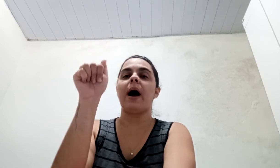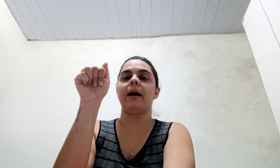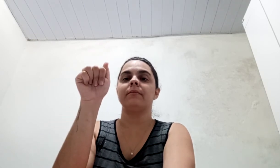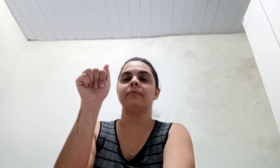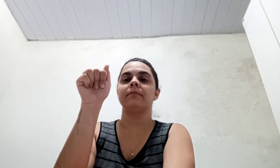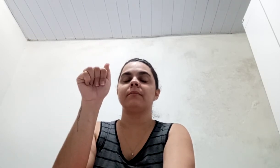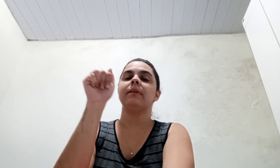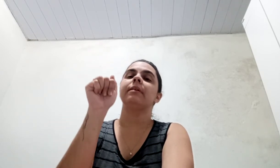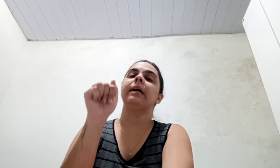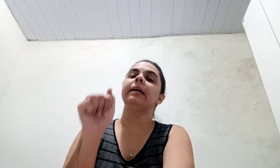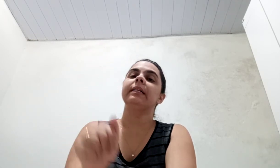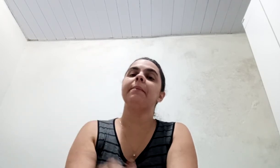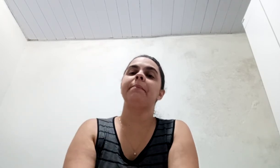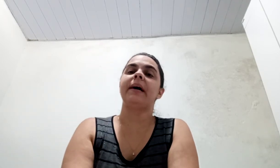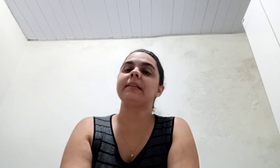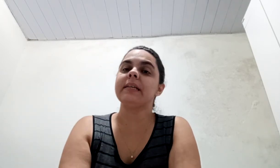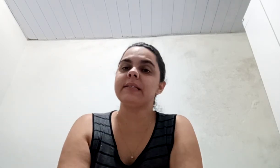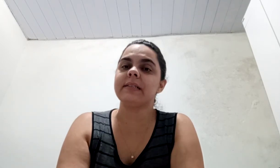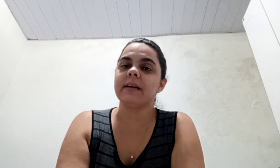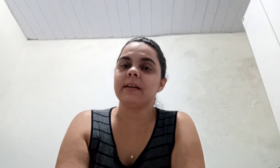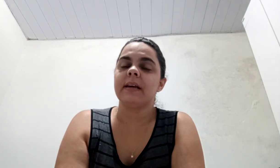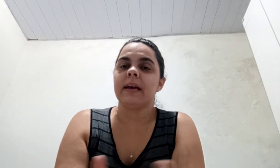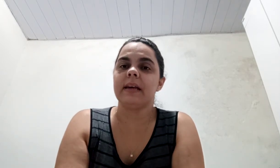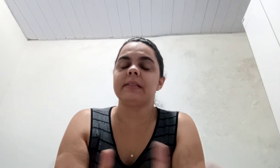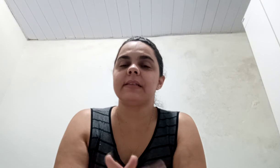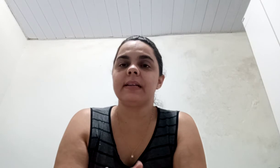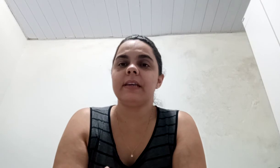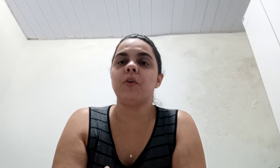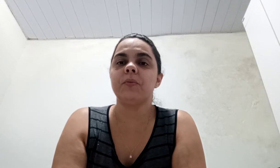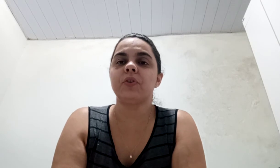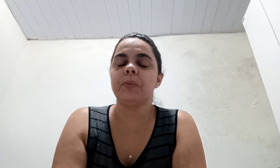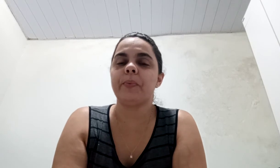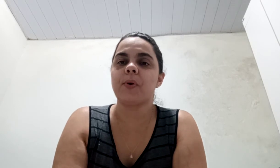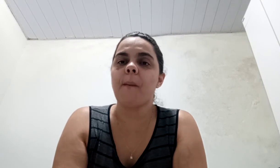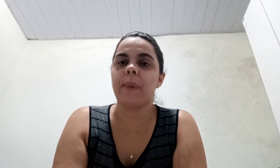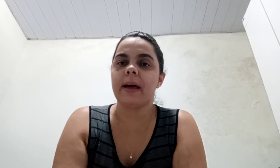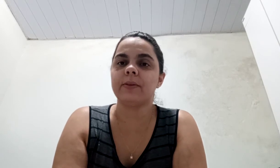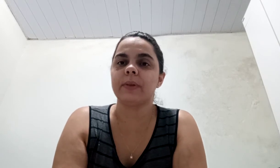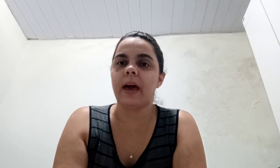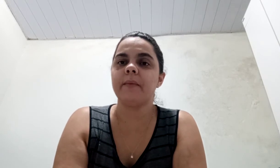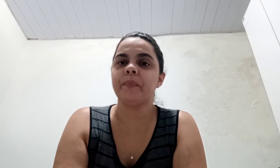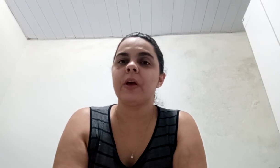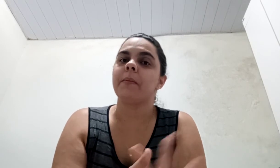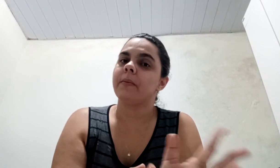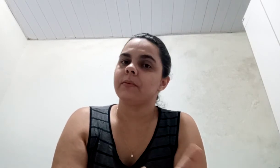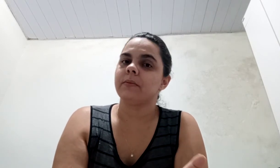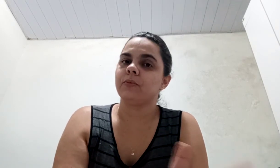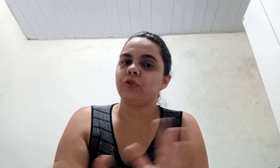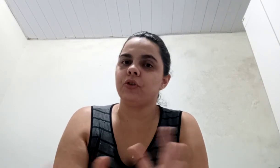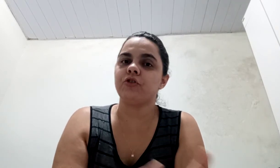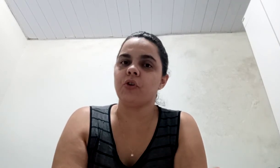A. Ana Patrícia. Esse seria o meu nome por completo, né? Os dois